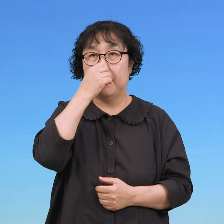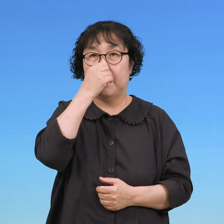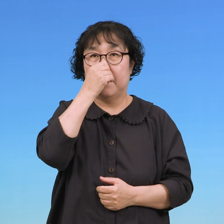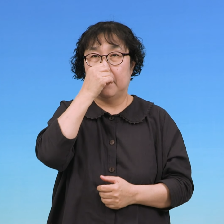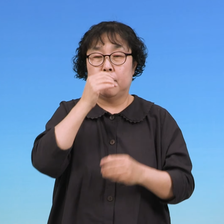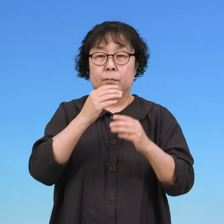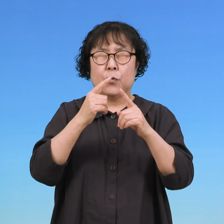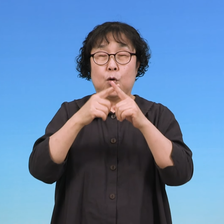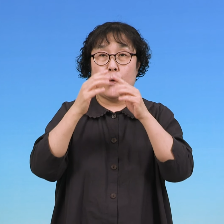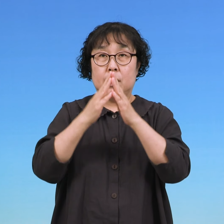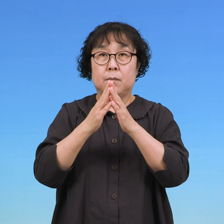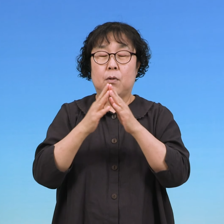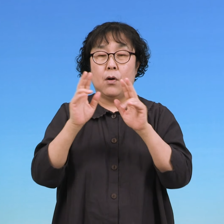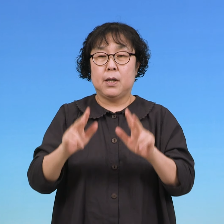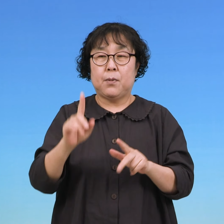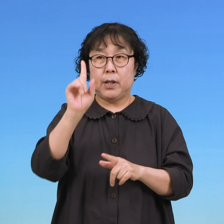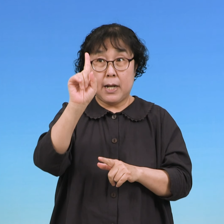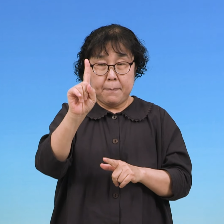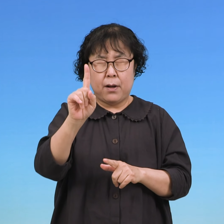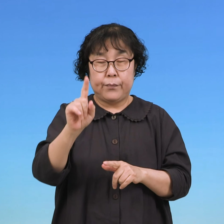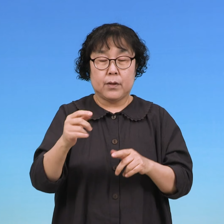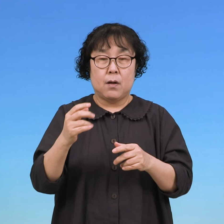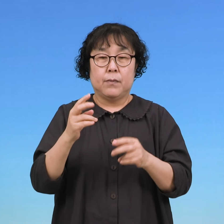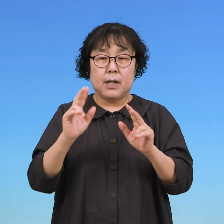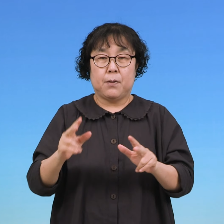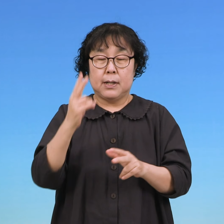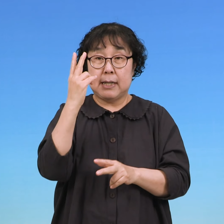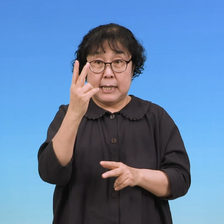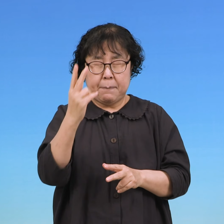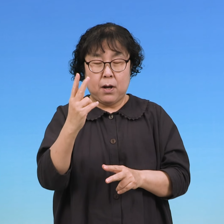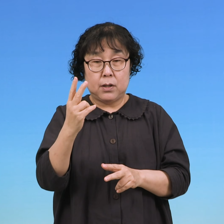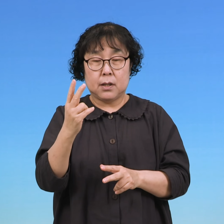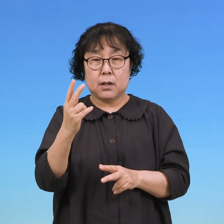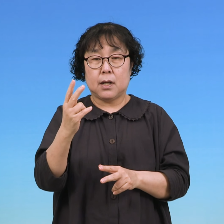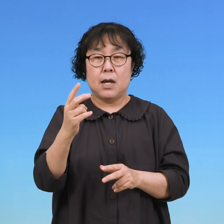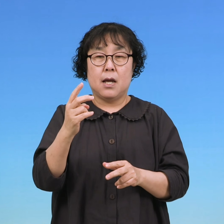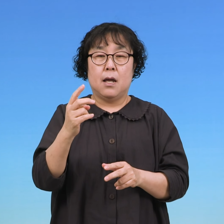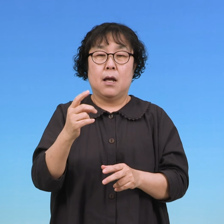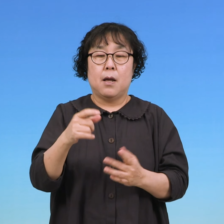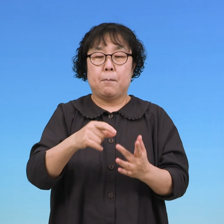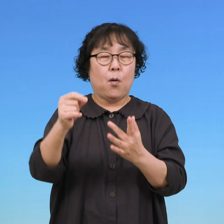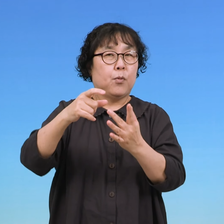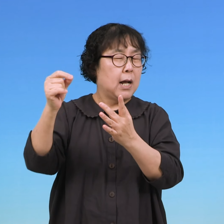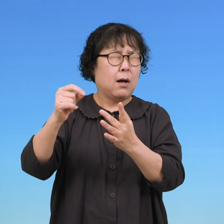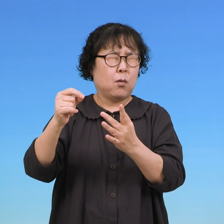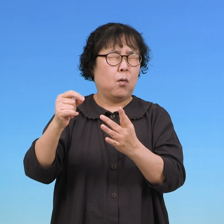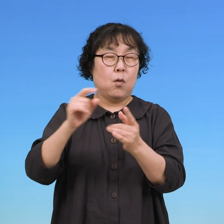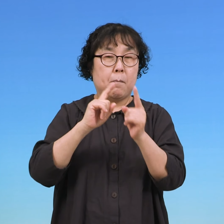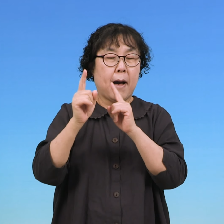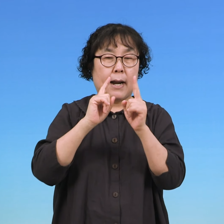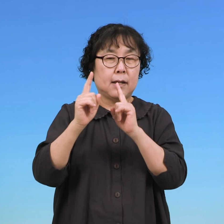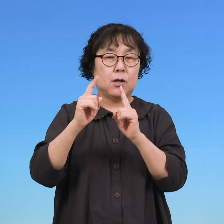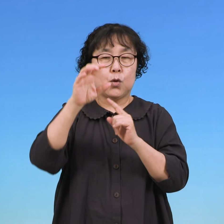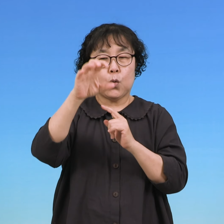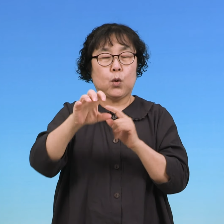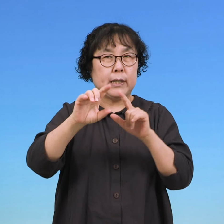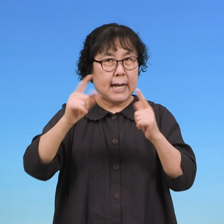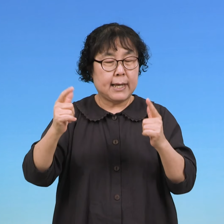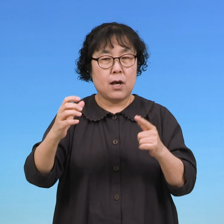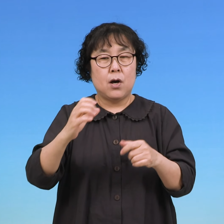교회는 1번 찍어라 이번에는 이번에 2번 찍어야 된다 이거 알려주는 데가 아니고요, 교회는요